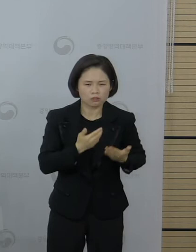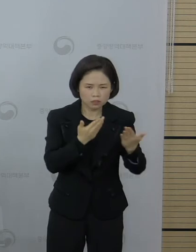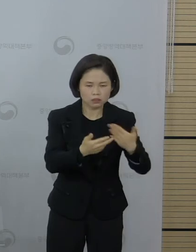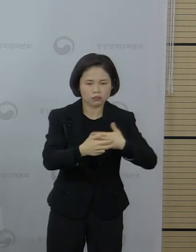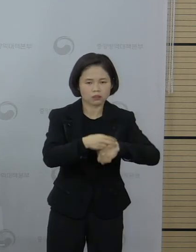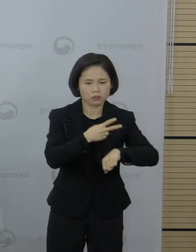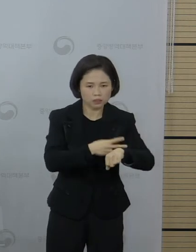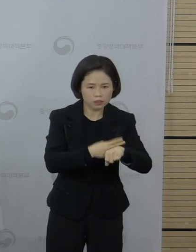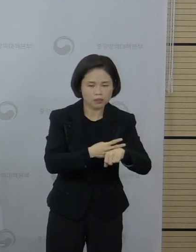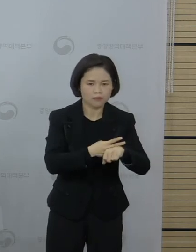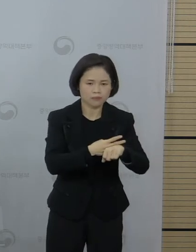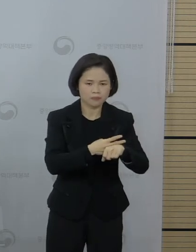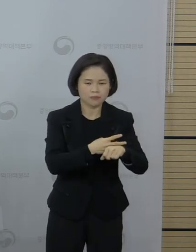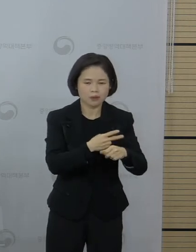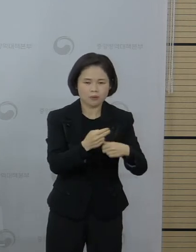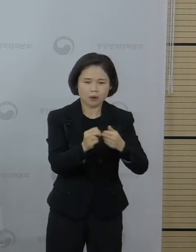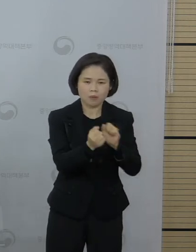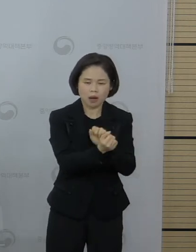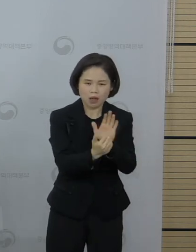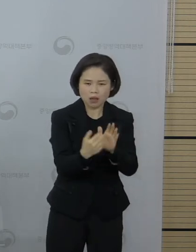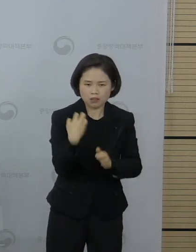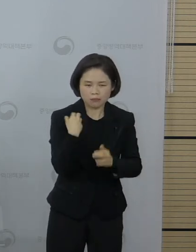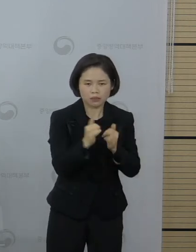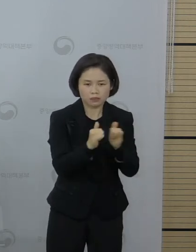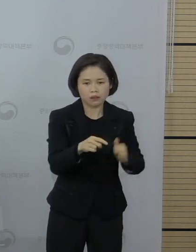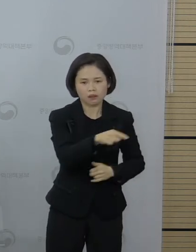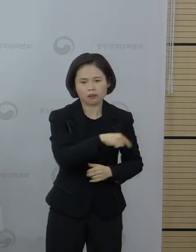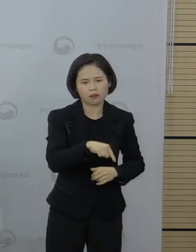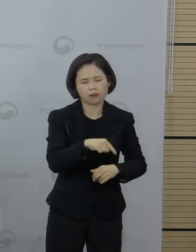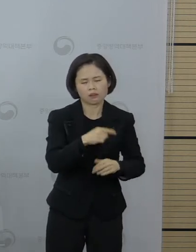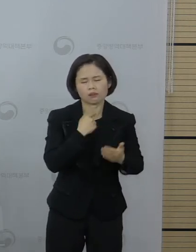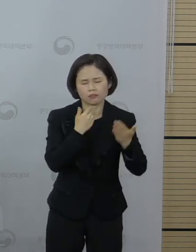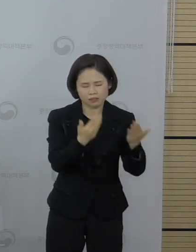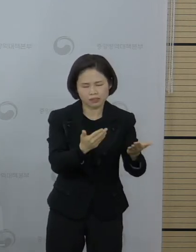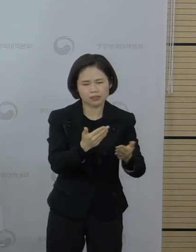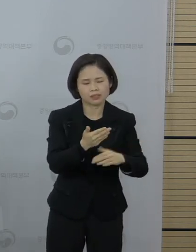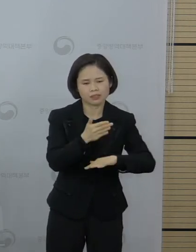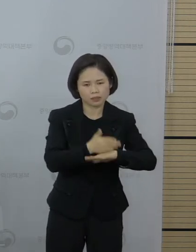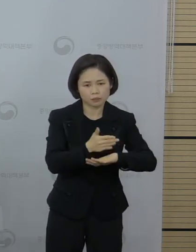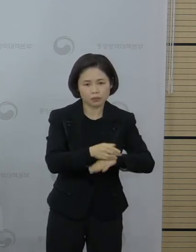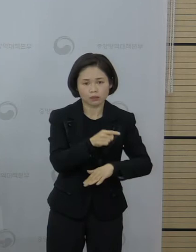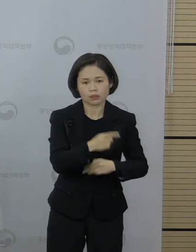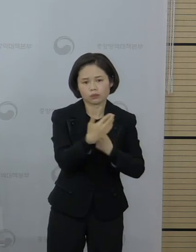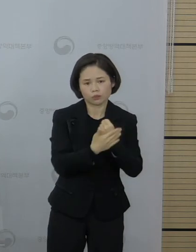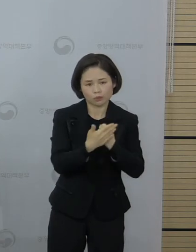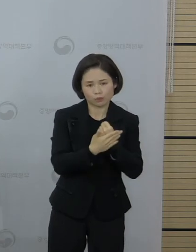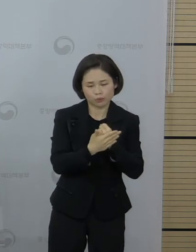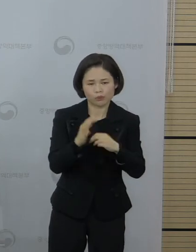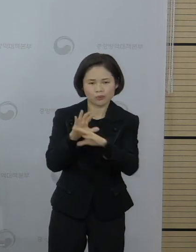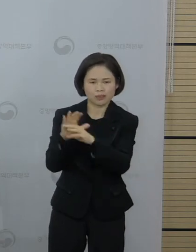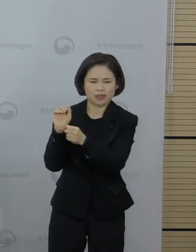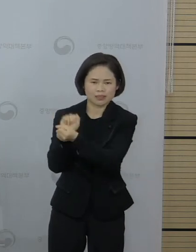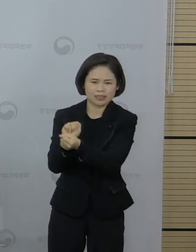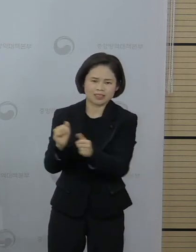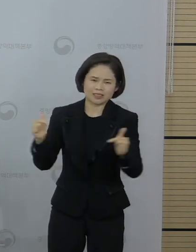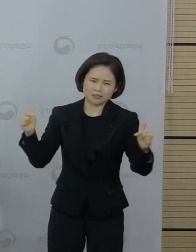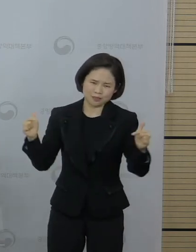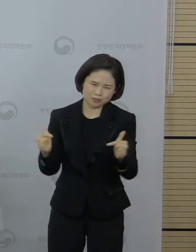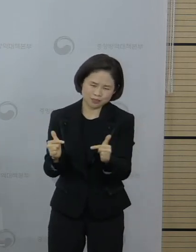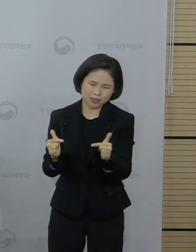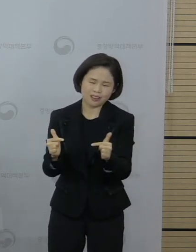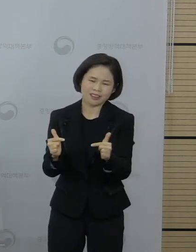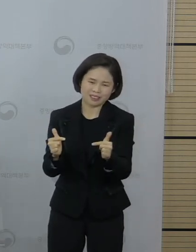헌신이 추가적인 지역사회 전파를 막는 원동력이 되어 주고 있습니다. 저희